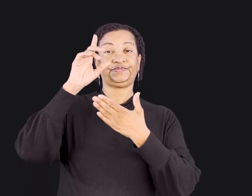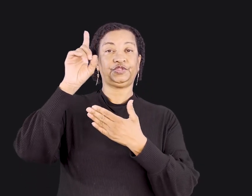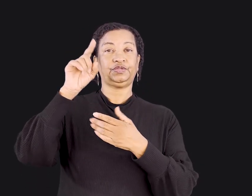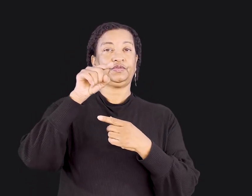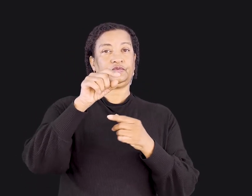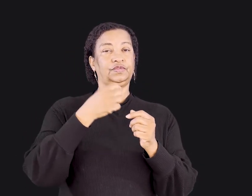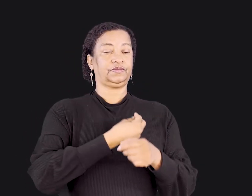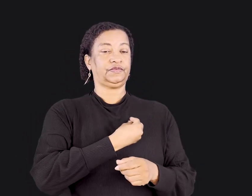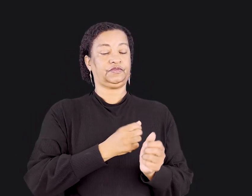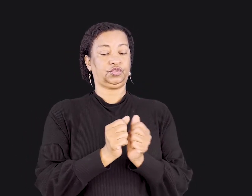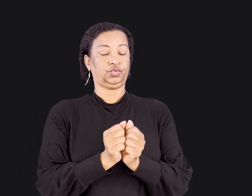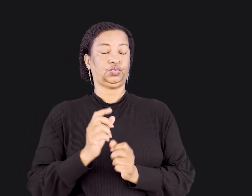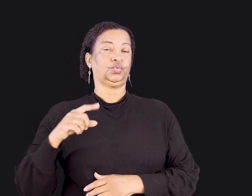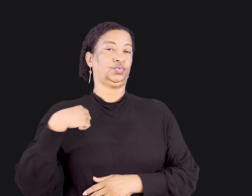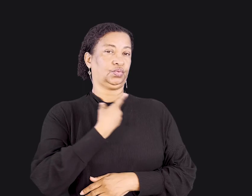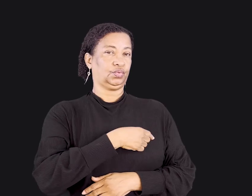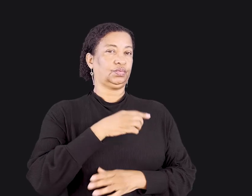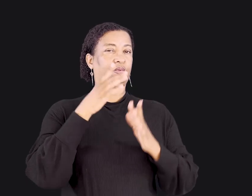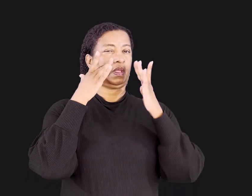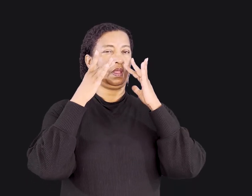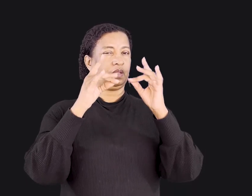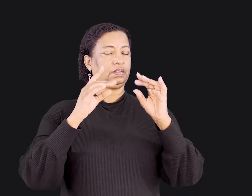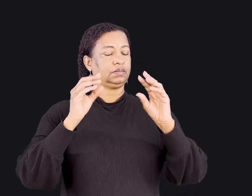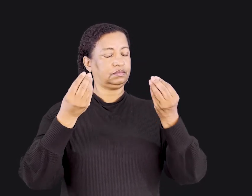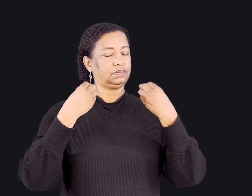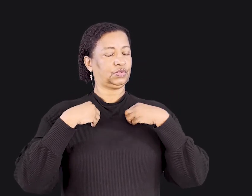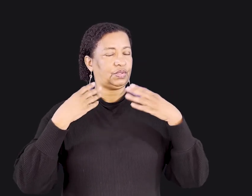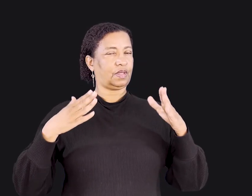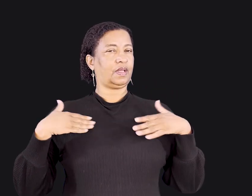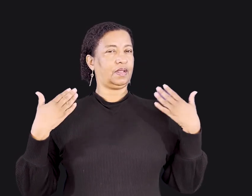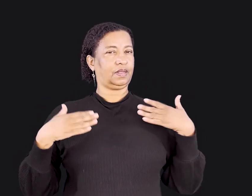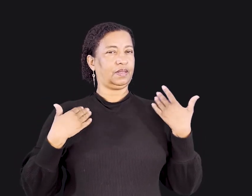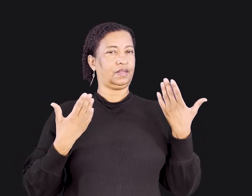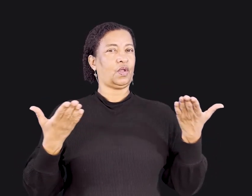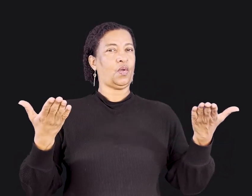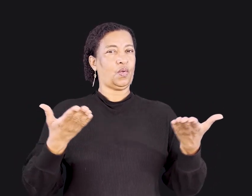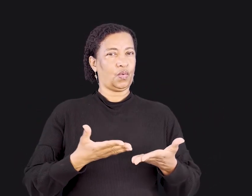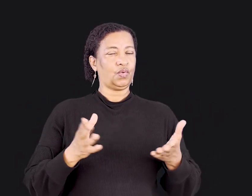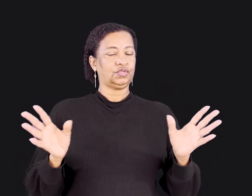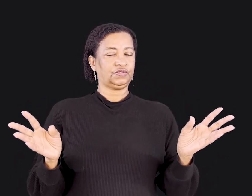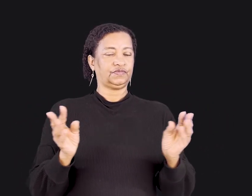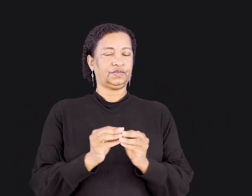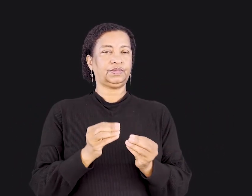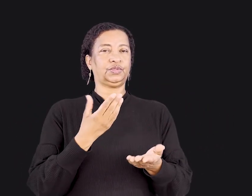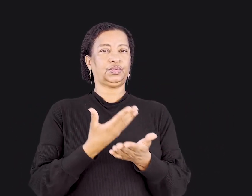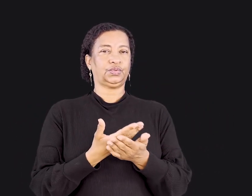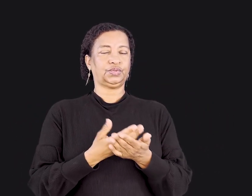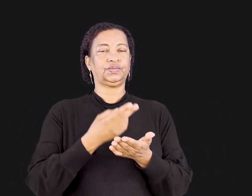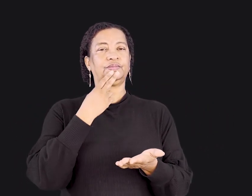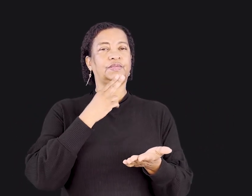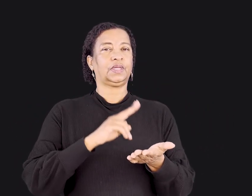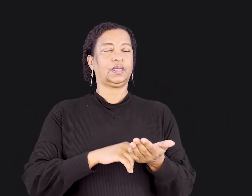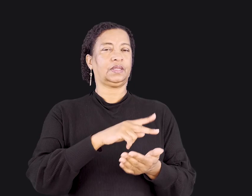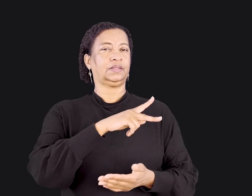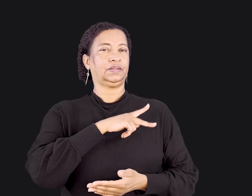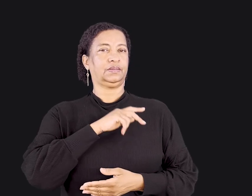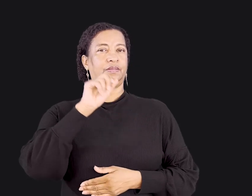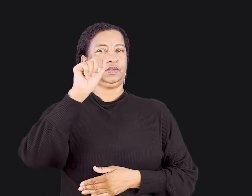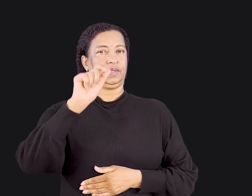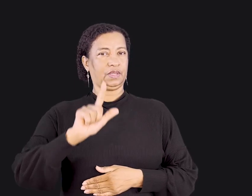você estar conosco. Sua atenção nos dá muita alegria. No programa de hoje concluiremos o estudo da carta de Paulo aos Gálatas